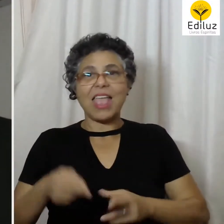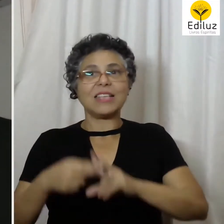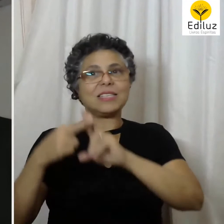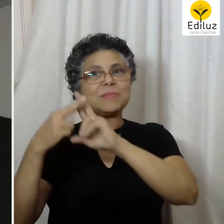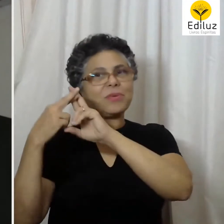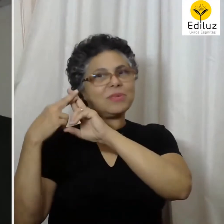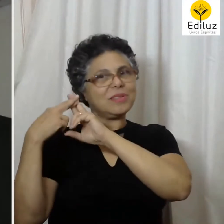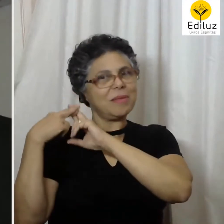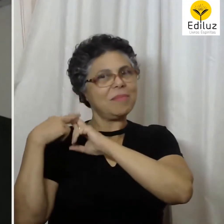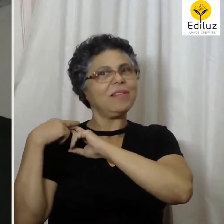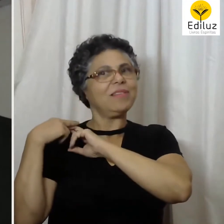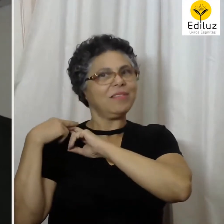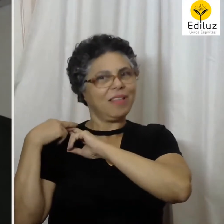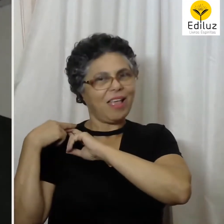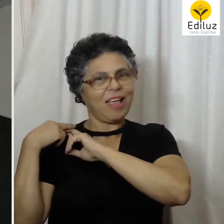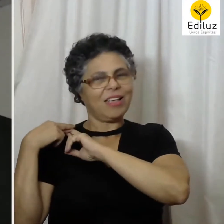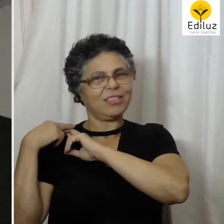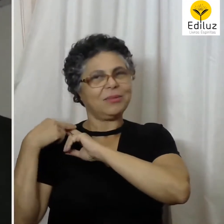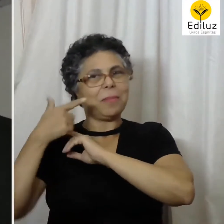que